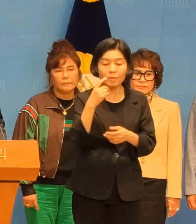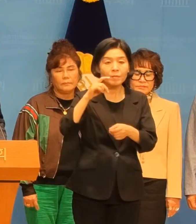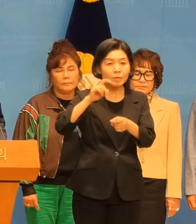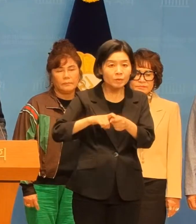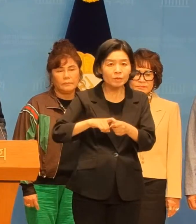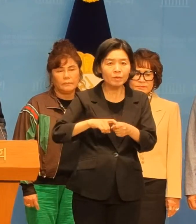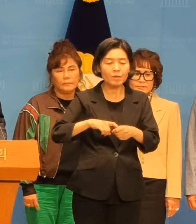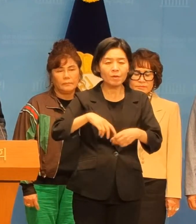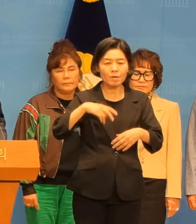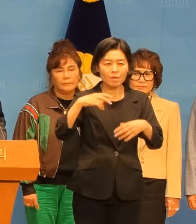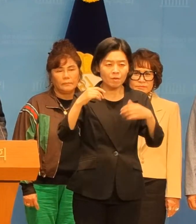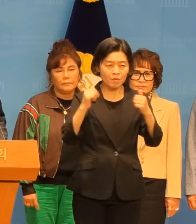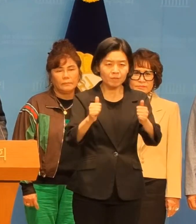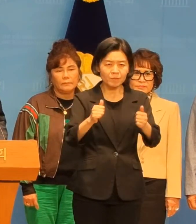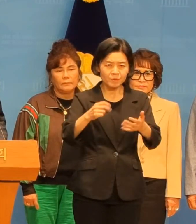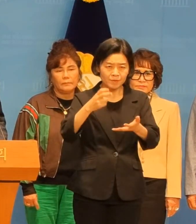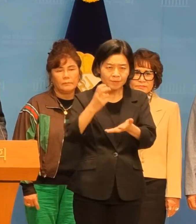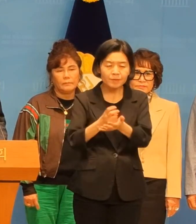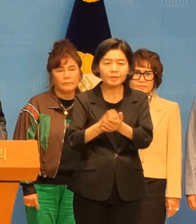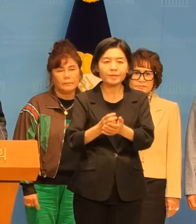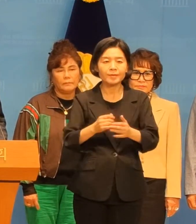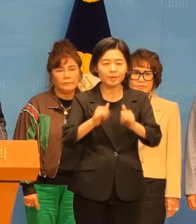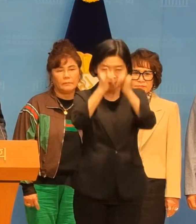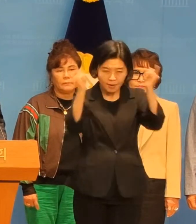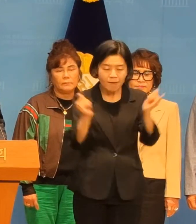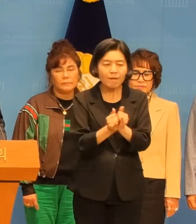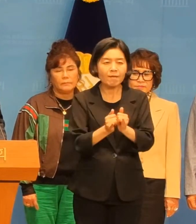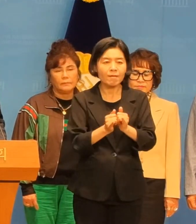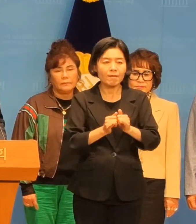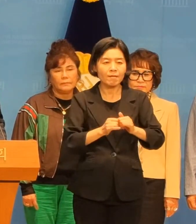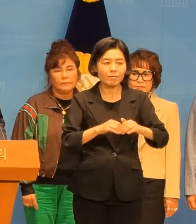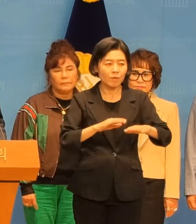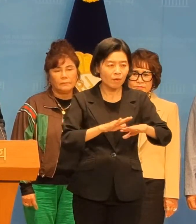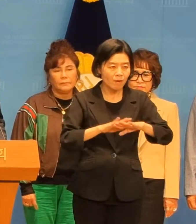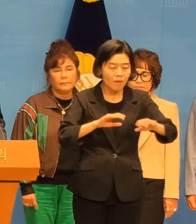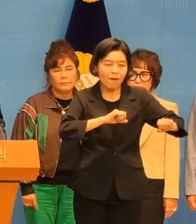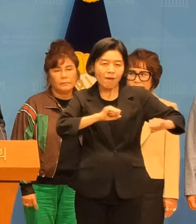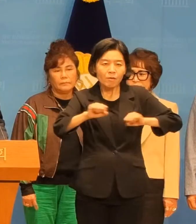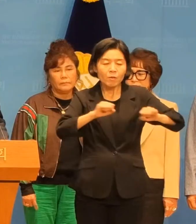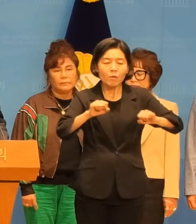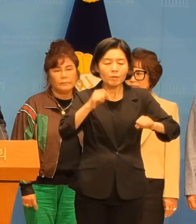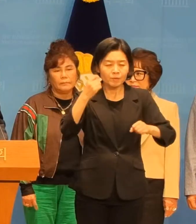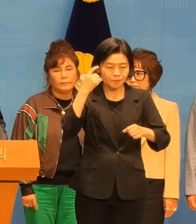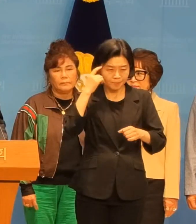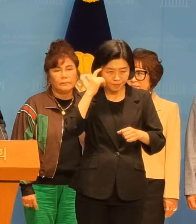모든 법적, 사회적 대응을 검토할 것입니다.